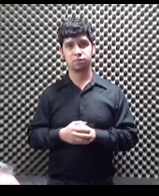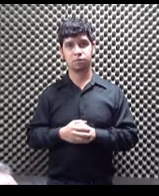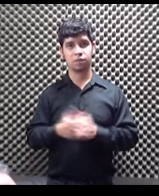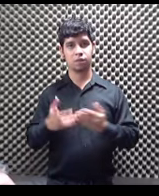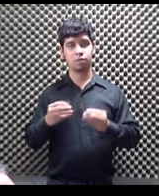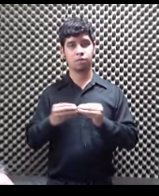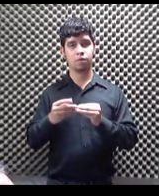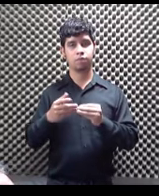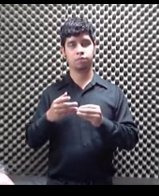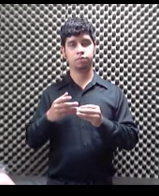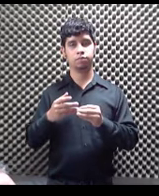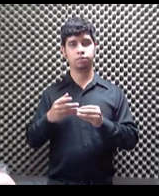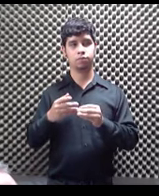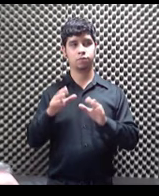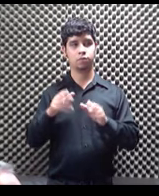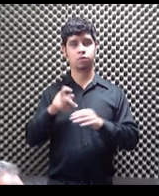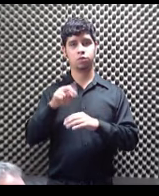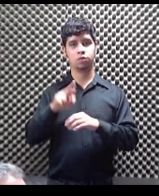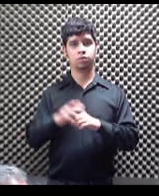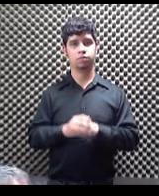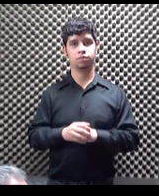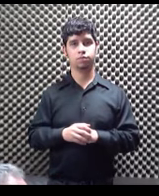Rico.